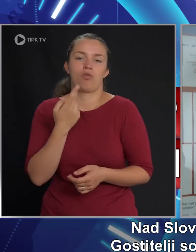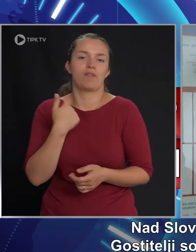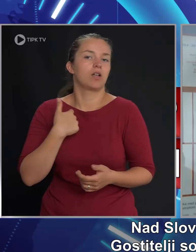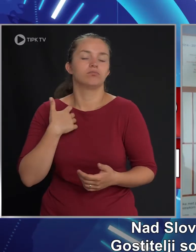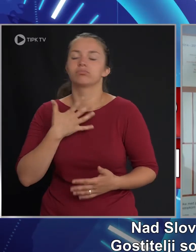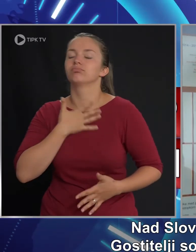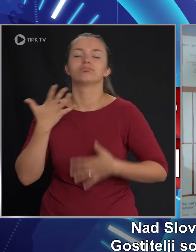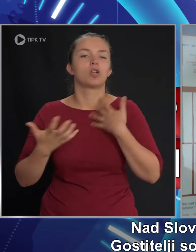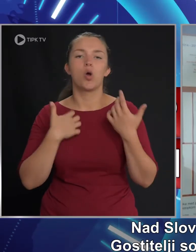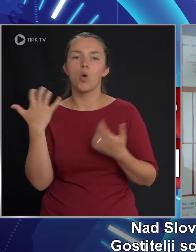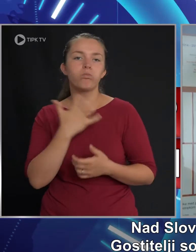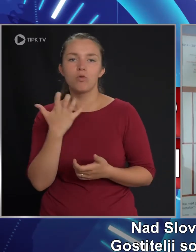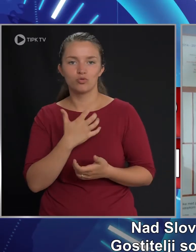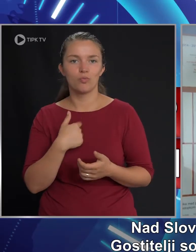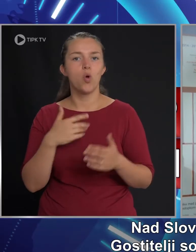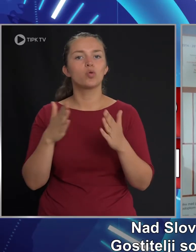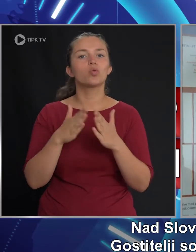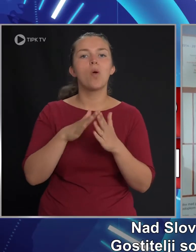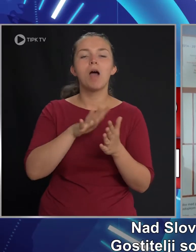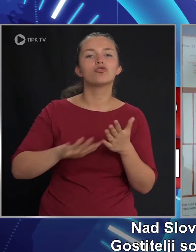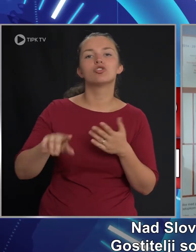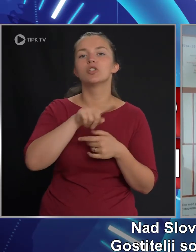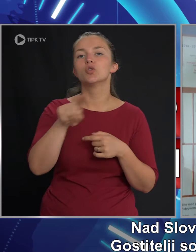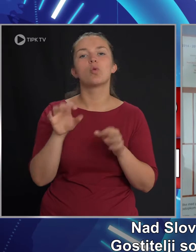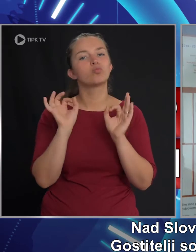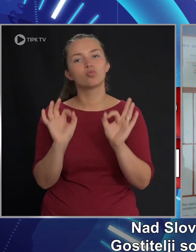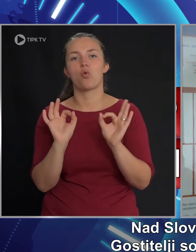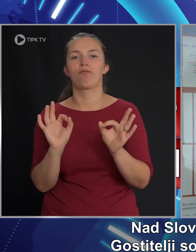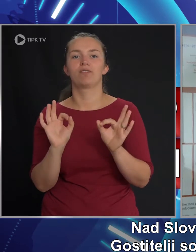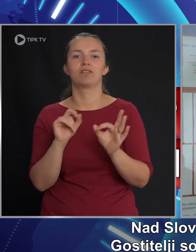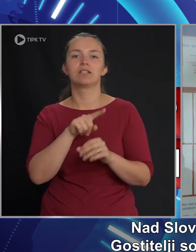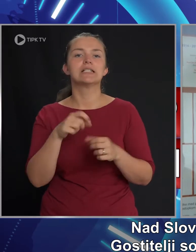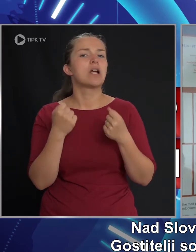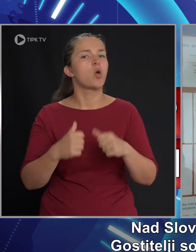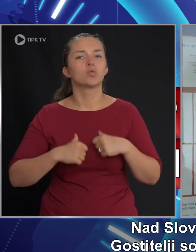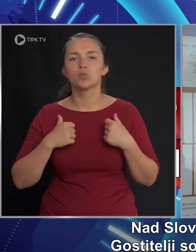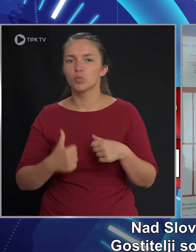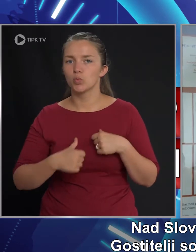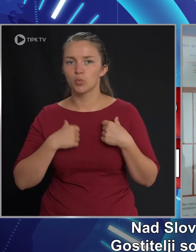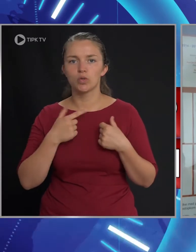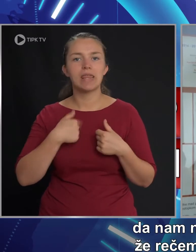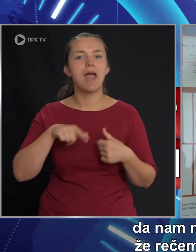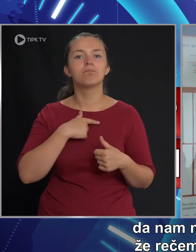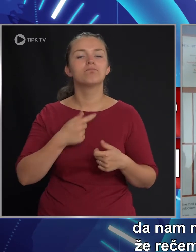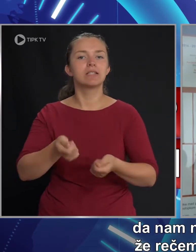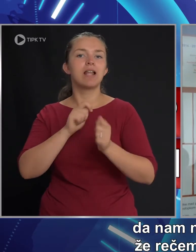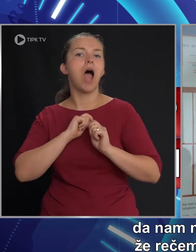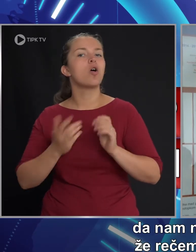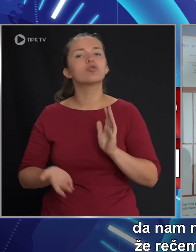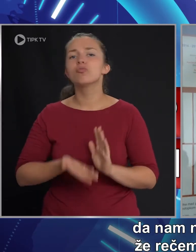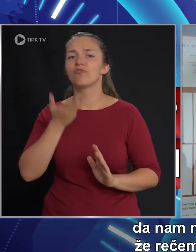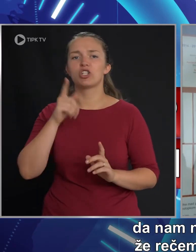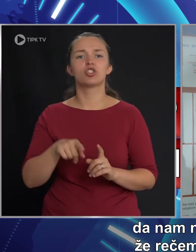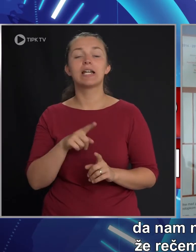Da, Slovenijo obožavamo, domaćini su predivni, oni se trude na svaki način da nam